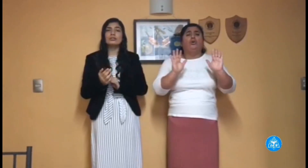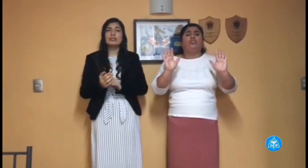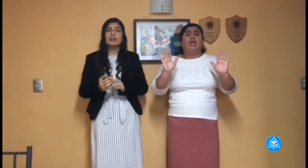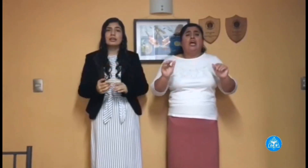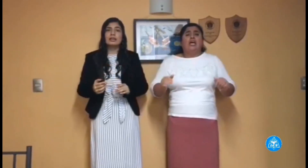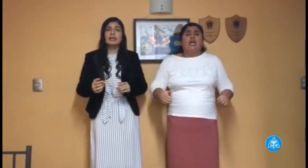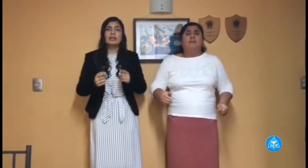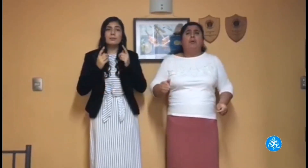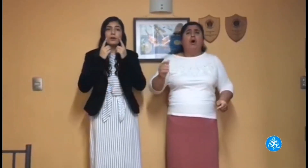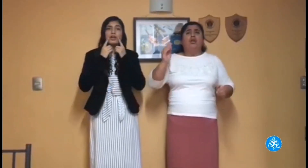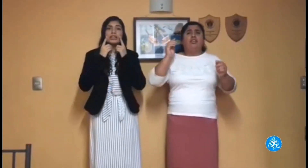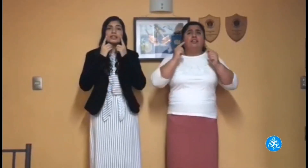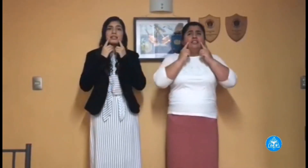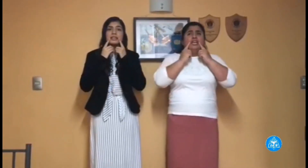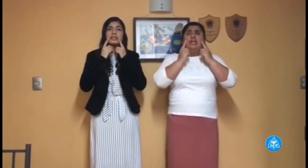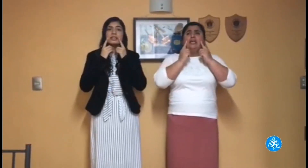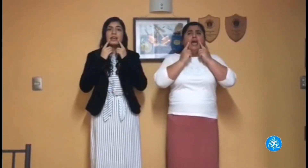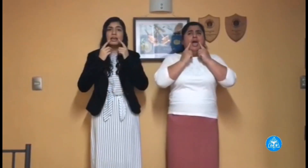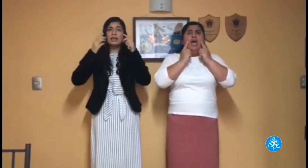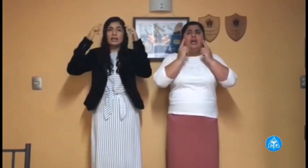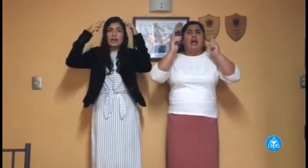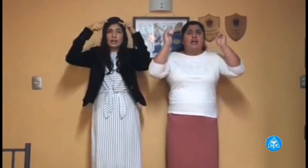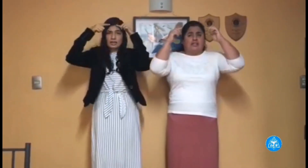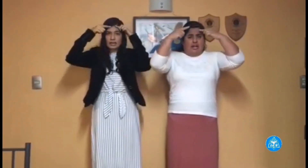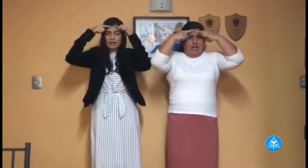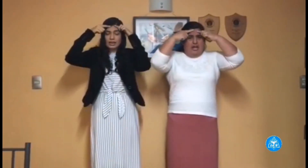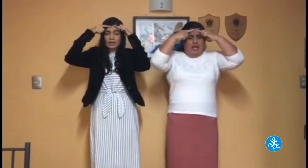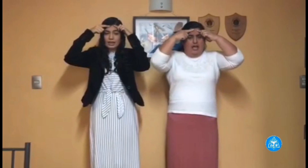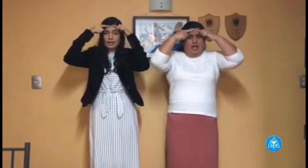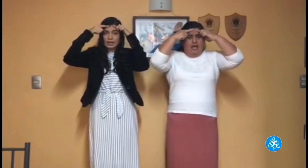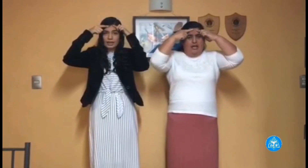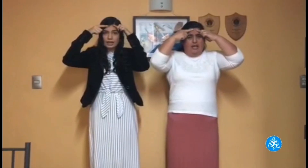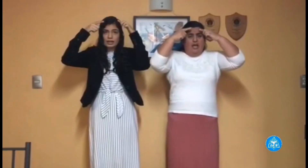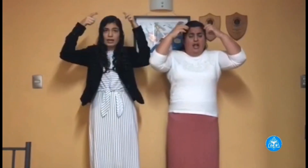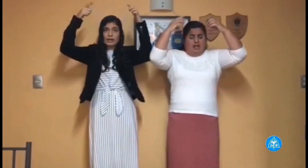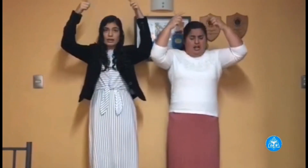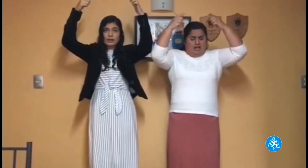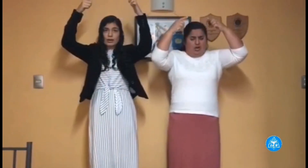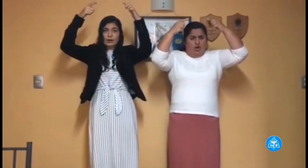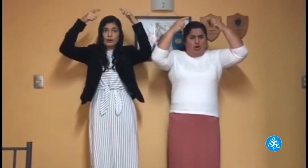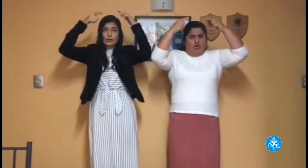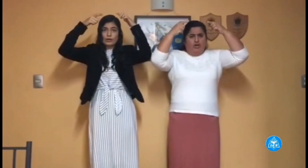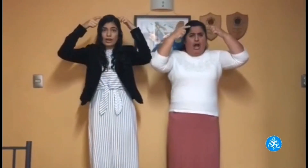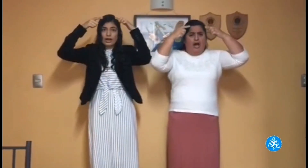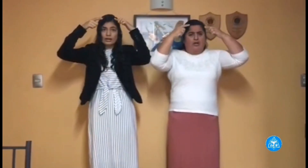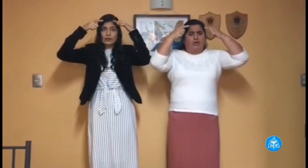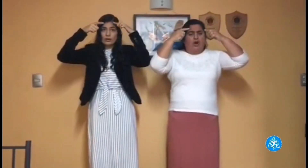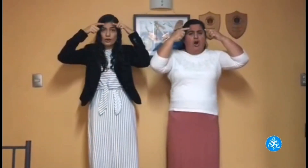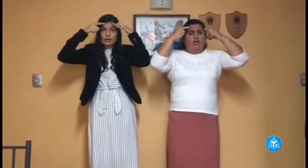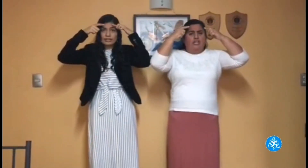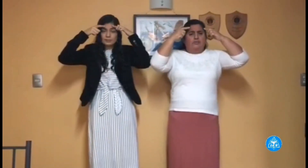manos, y por decir que era rey, le coronaron con